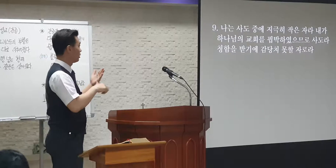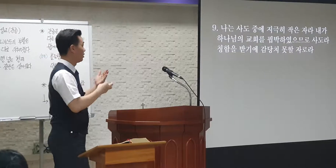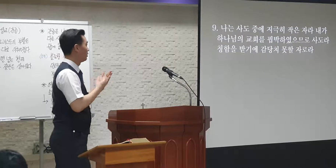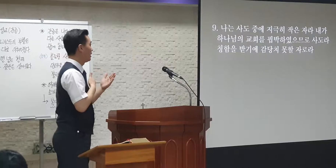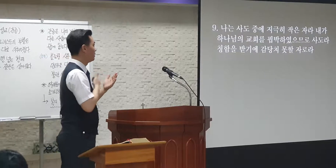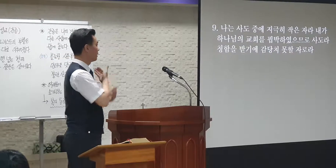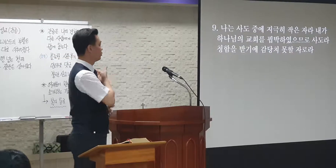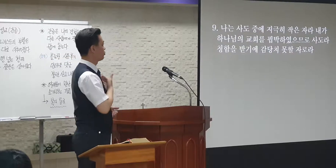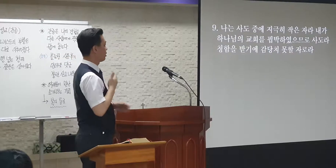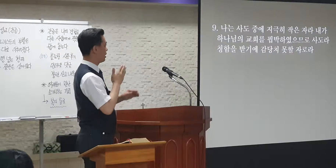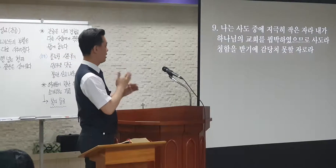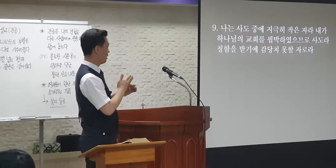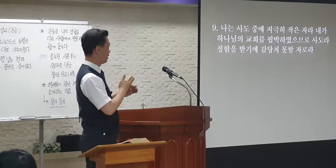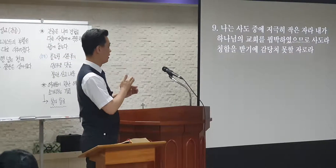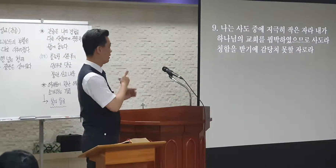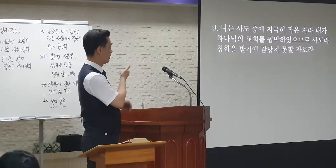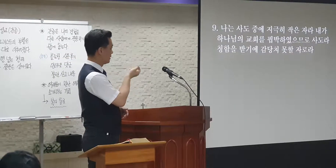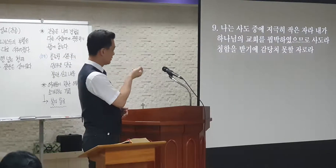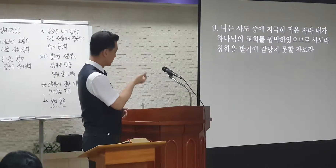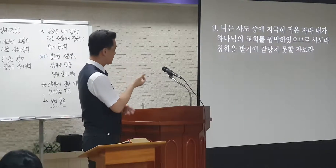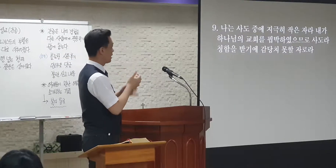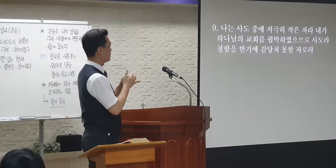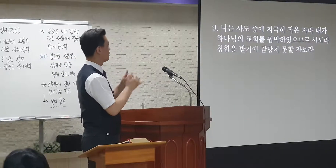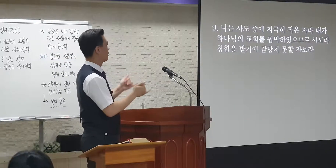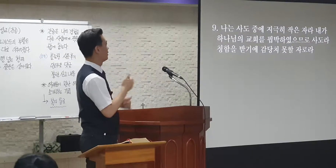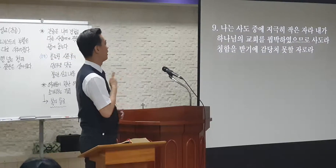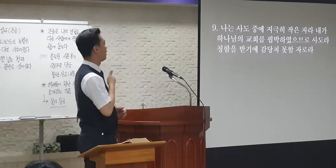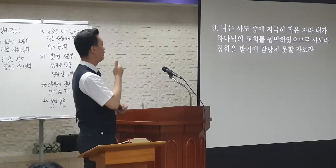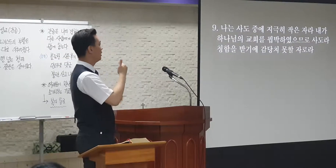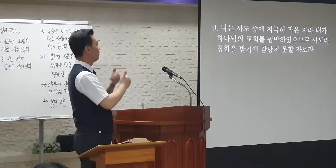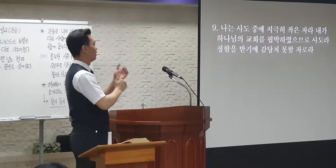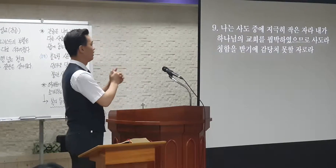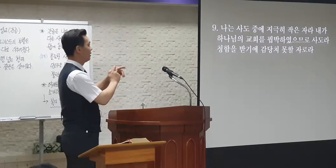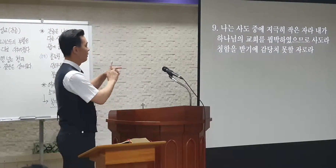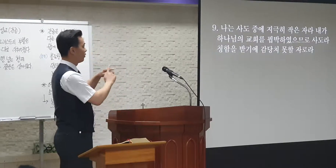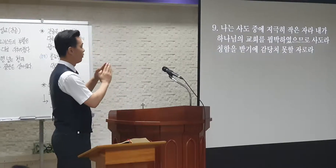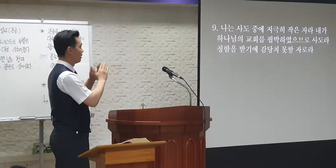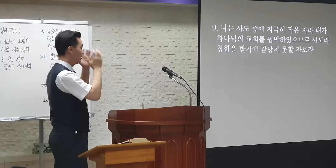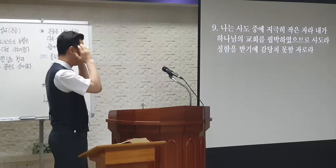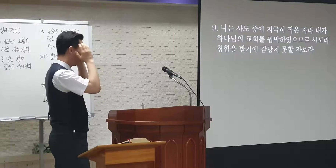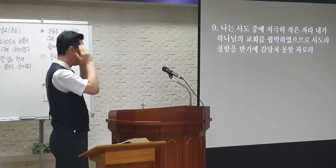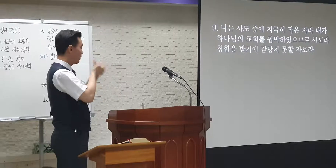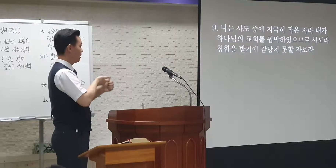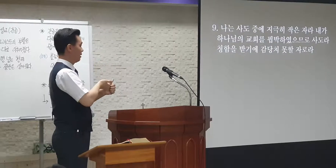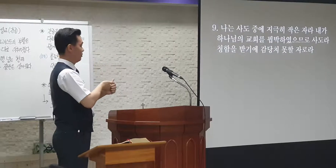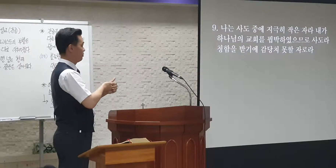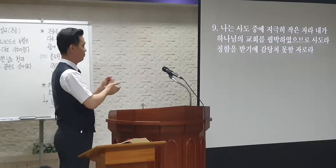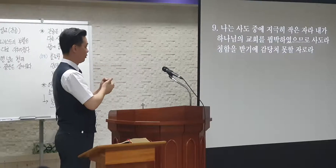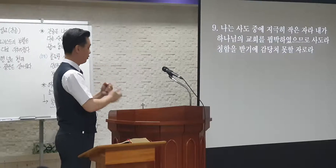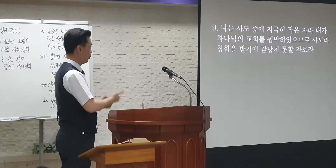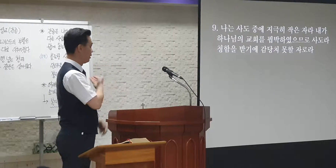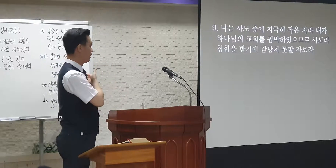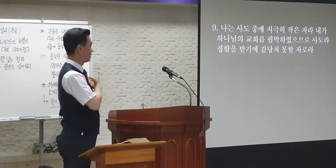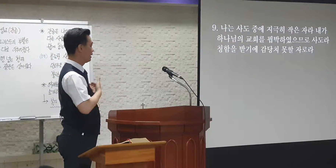9절 나는 사도 중에 지극히 작은 자라 내가 하나님의 교회를 핍박하였으므로